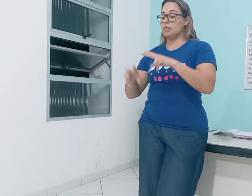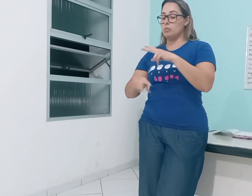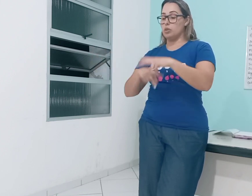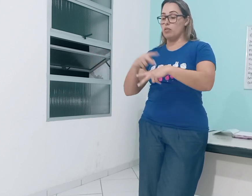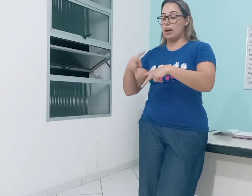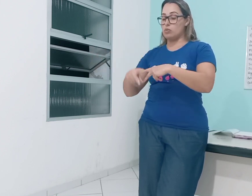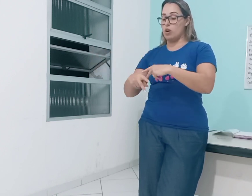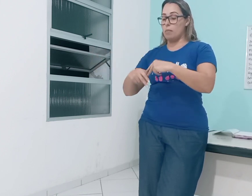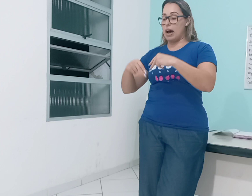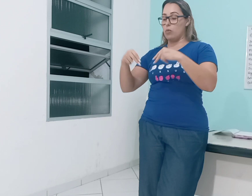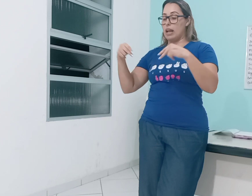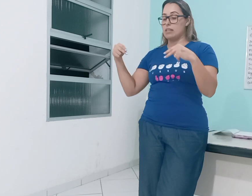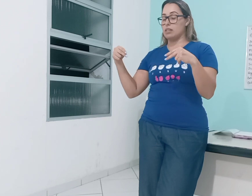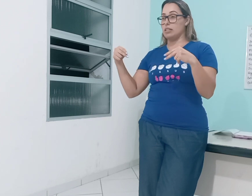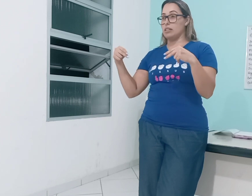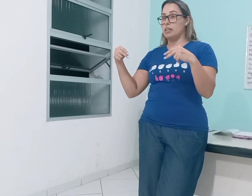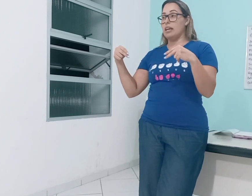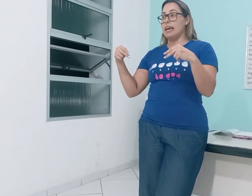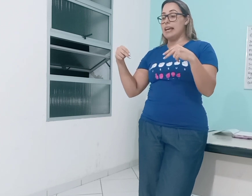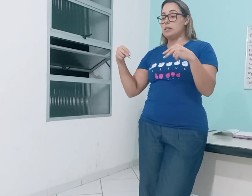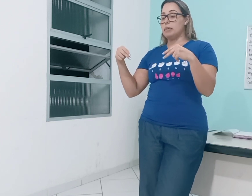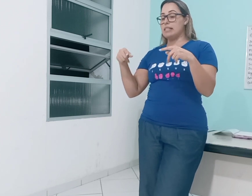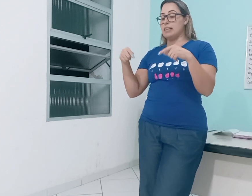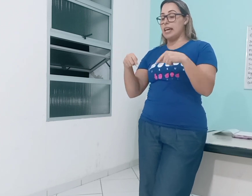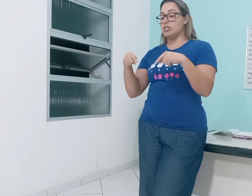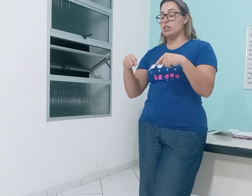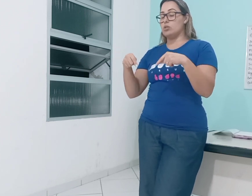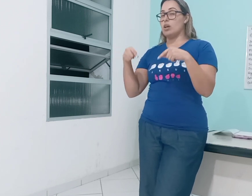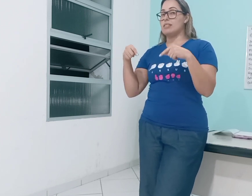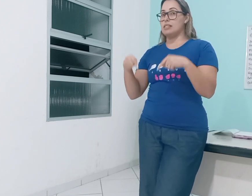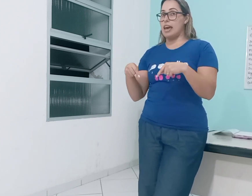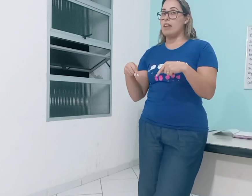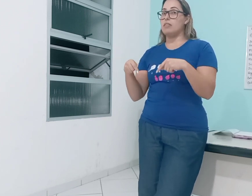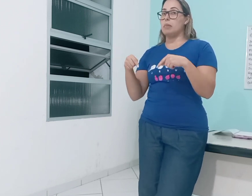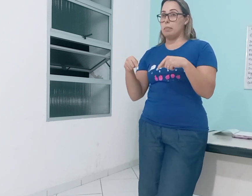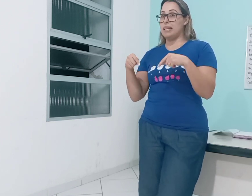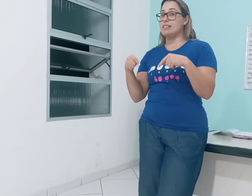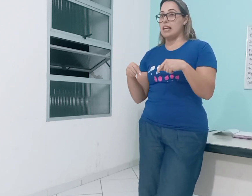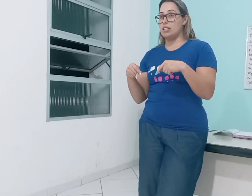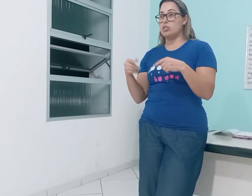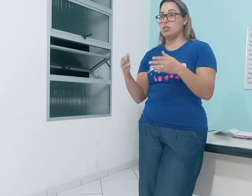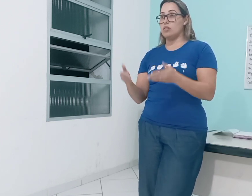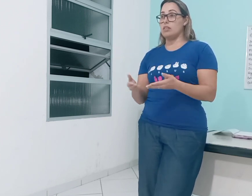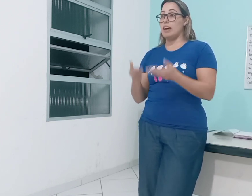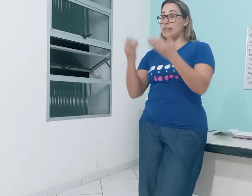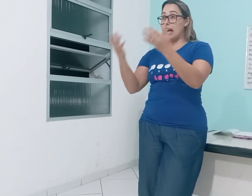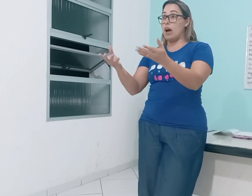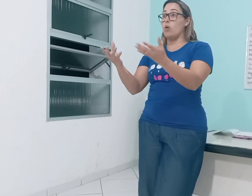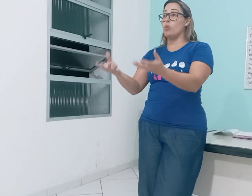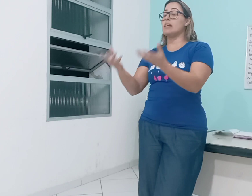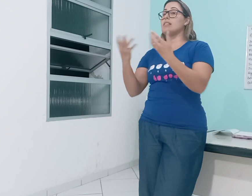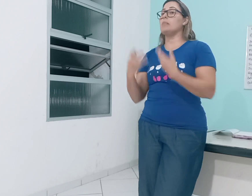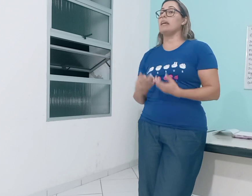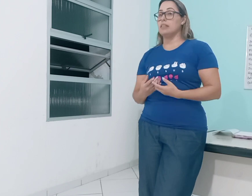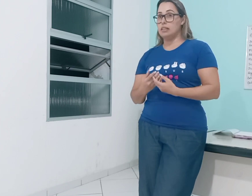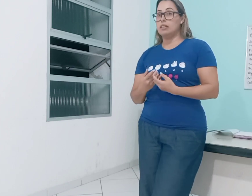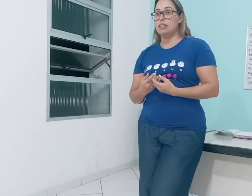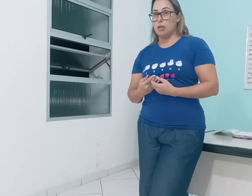Porque eu faço que eu amarro o laço aqui. Esse presente só serve para presente que você vai dar ou receber, tá